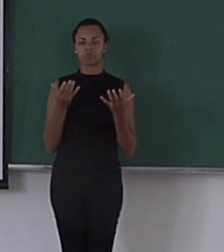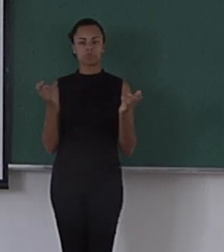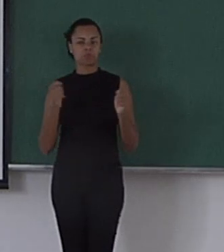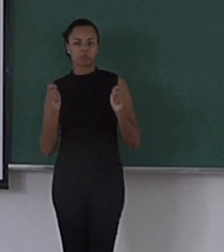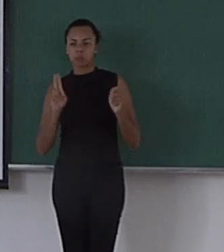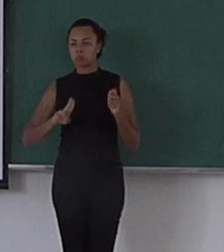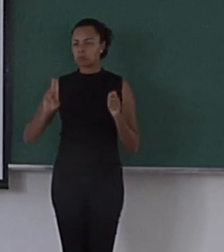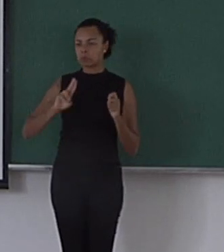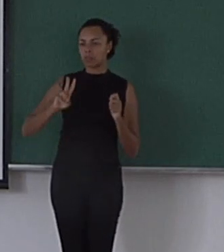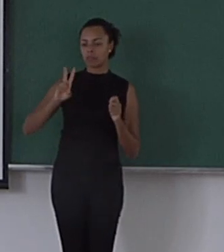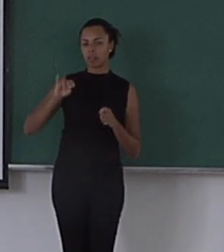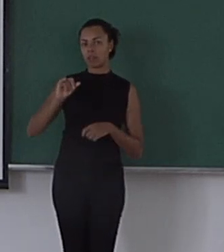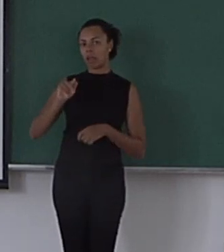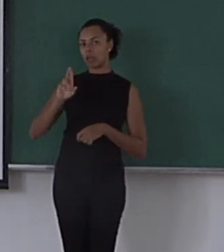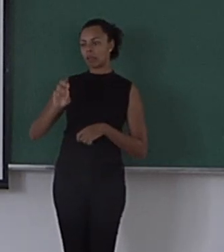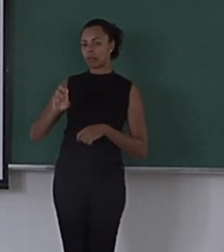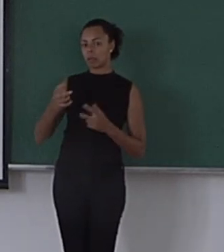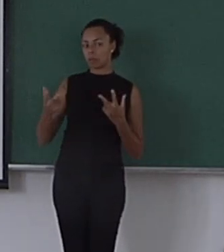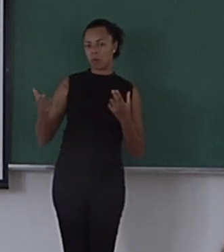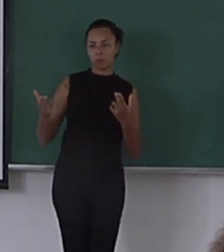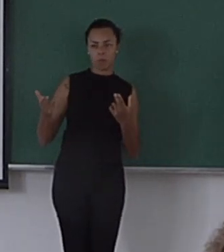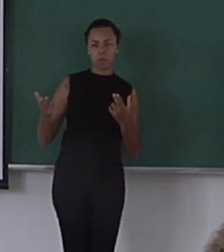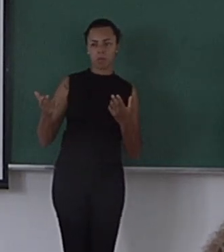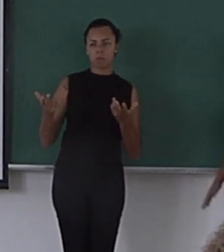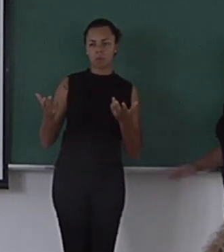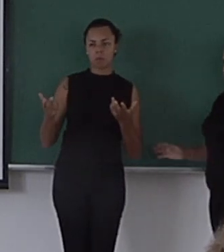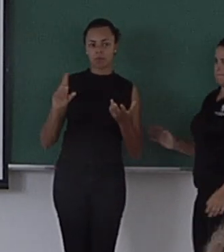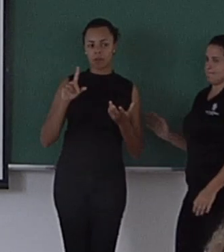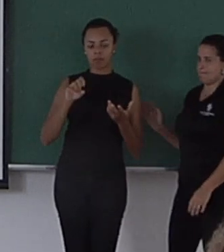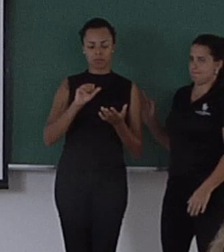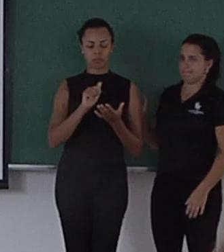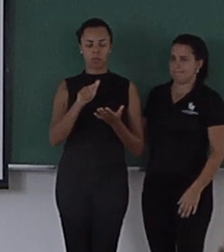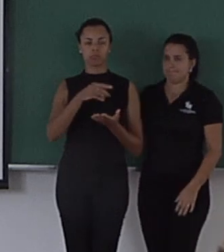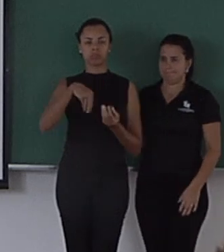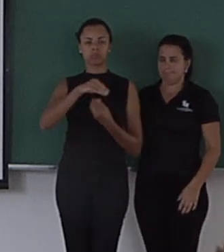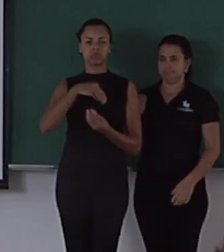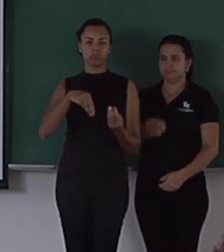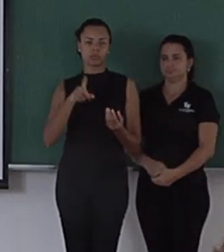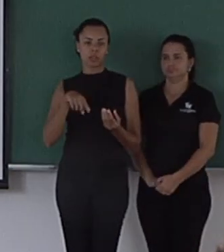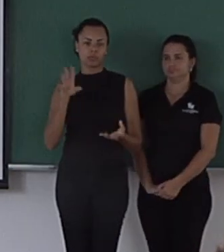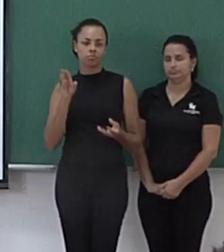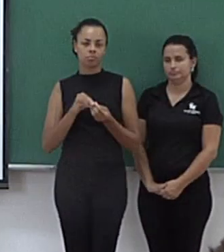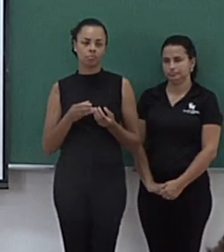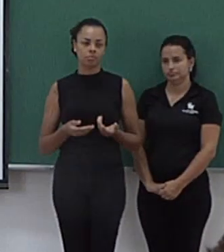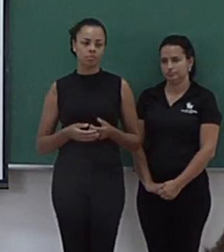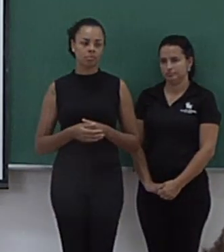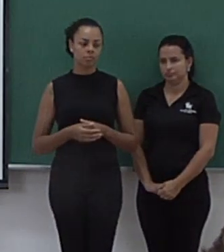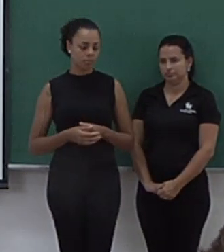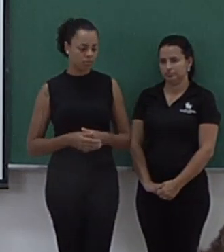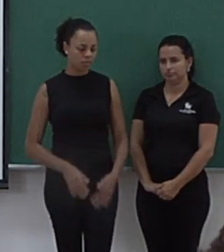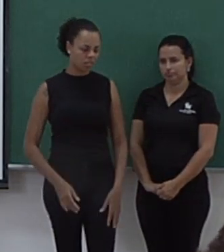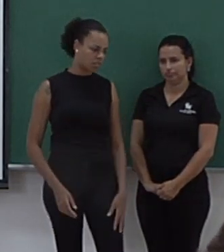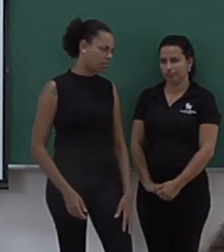né? Utilizar essa solução, né? Sim. Fazer um sal na sua mão, né? Sim, é verdade. É isso que você tá fazendo. É verdade, é